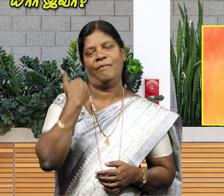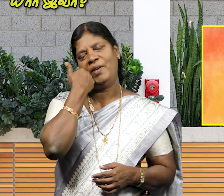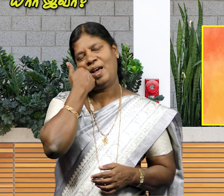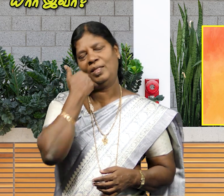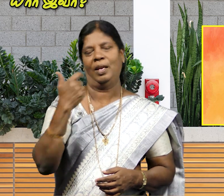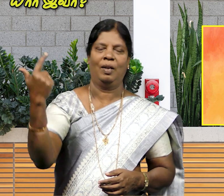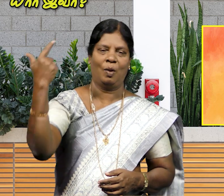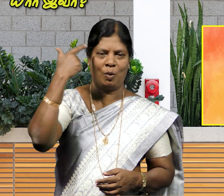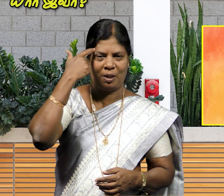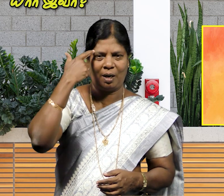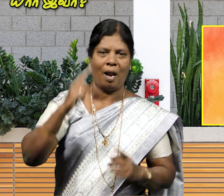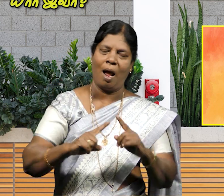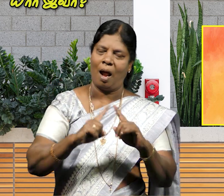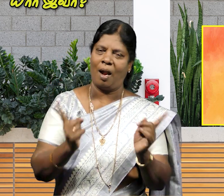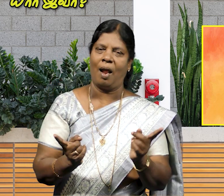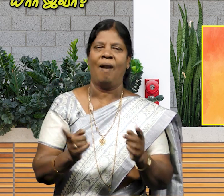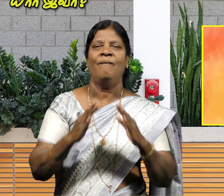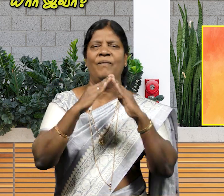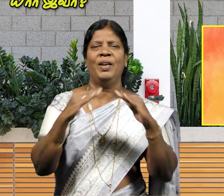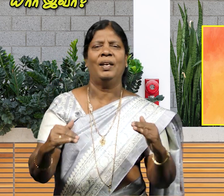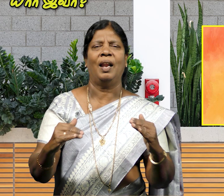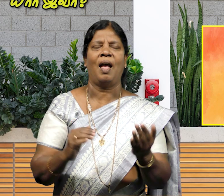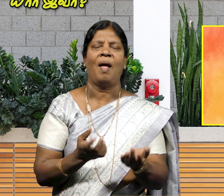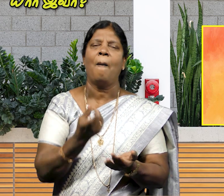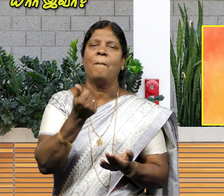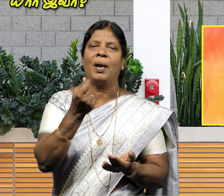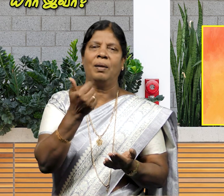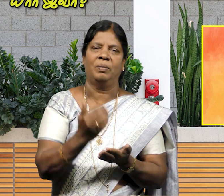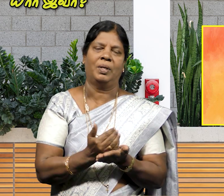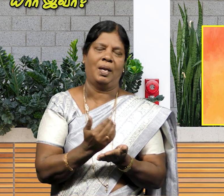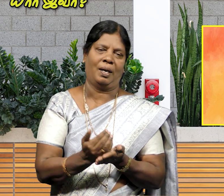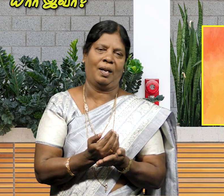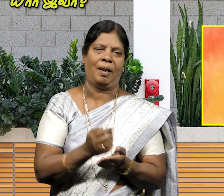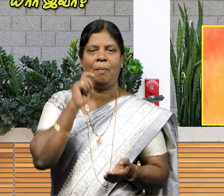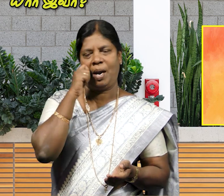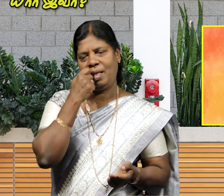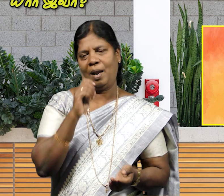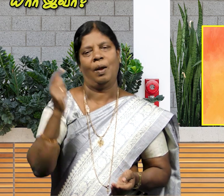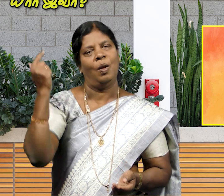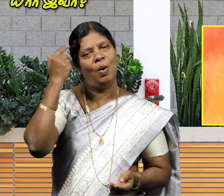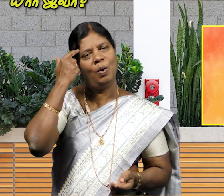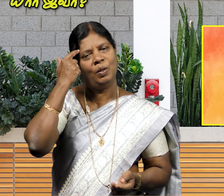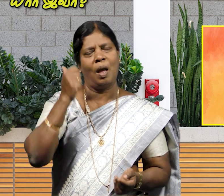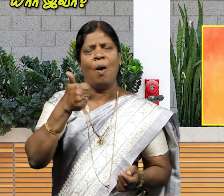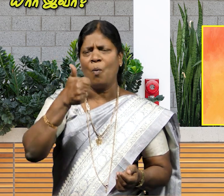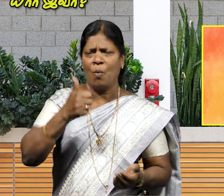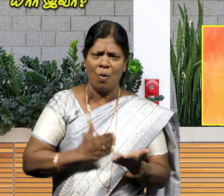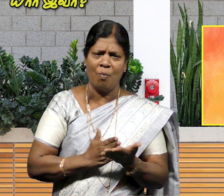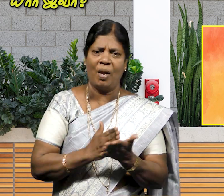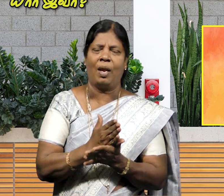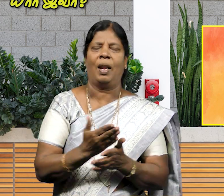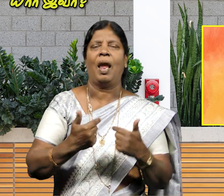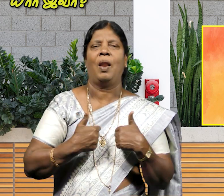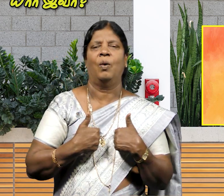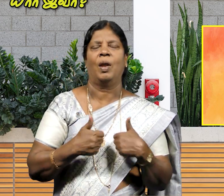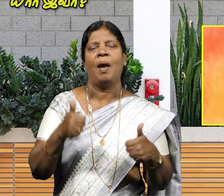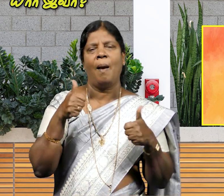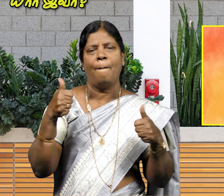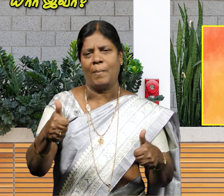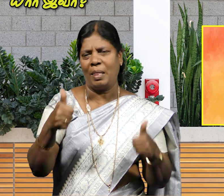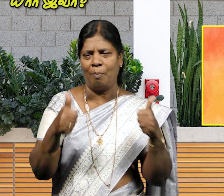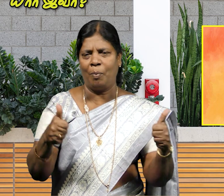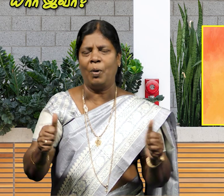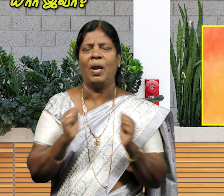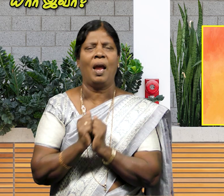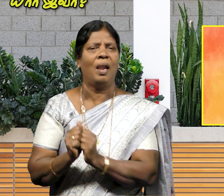ஒரு நோயாளியாக பார்க்கிறார், வீட்டிலே பணம் சம்பாதிக்கும் ஒரு நபராக பார்க்கிறார்கள். உண்மையில் என்னுடைய